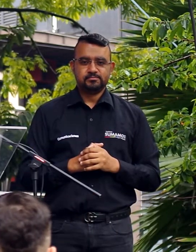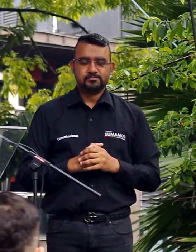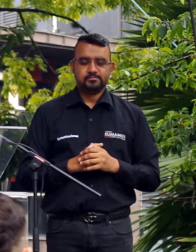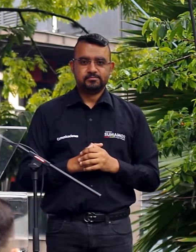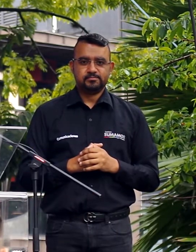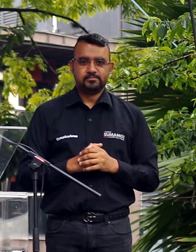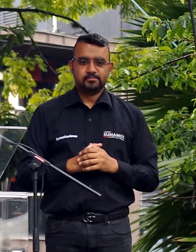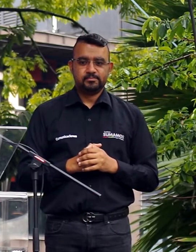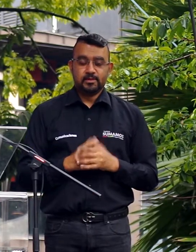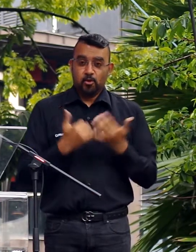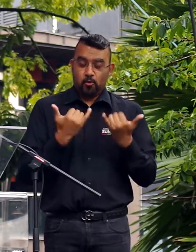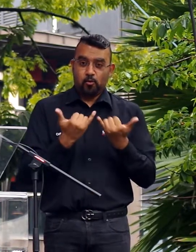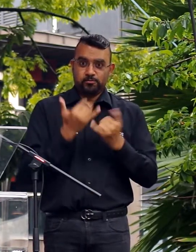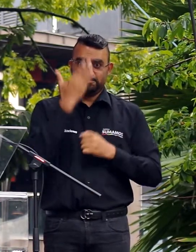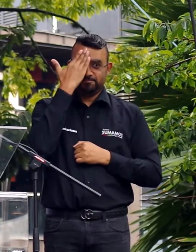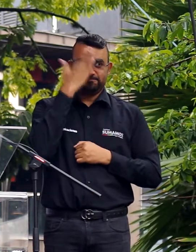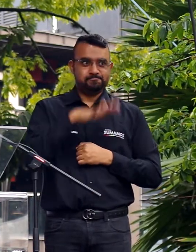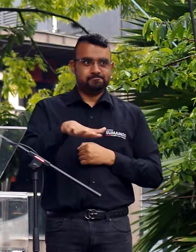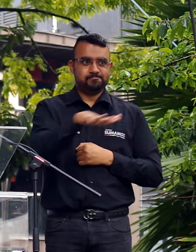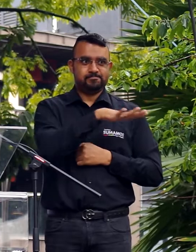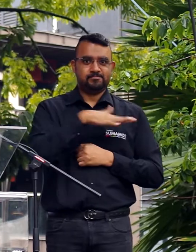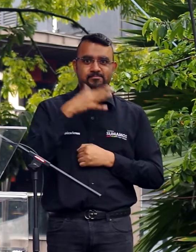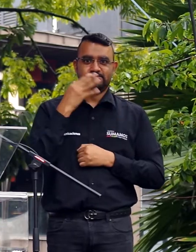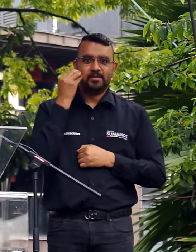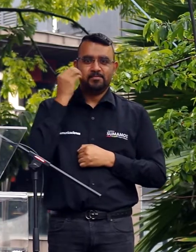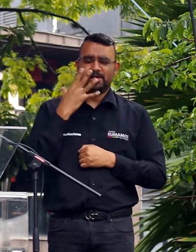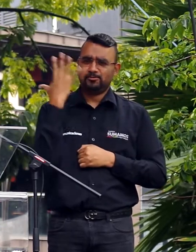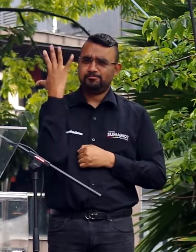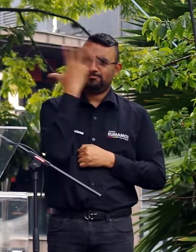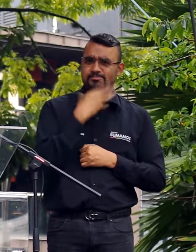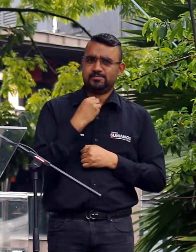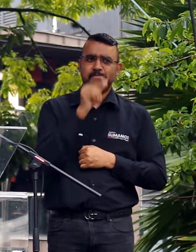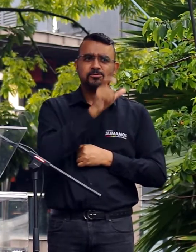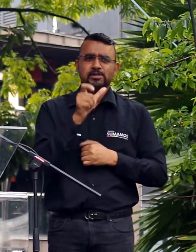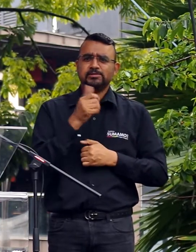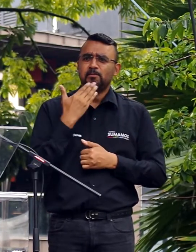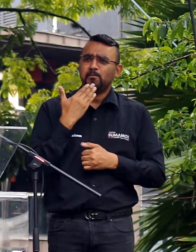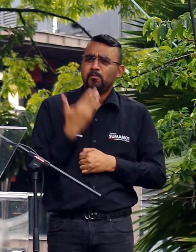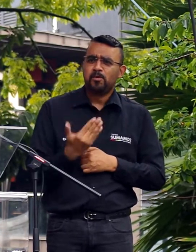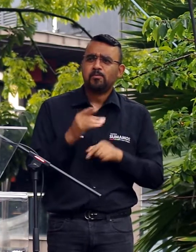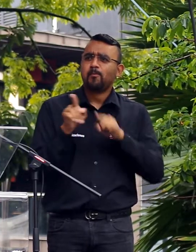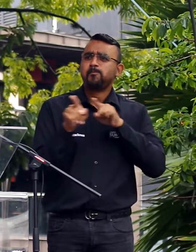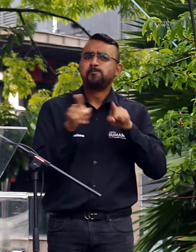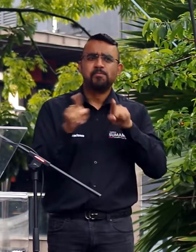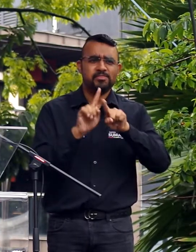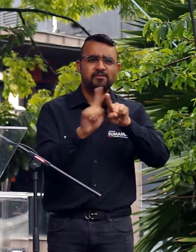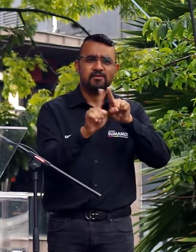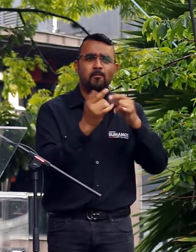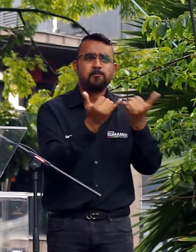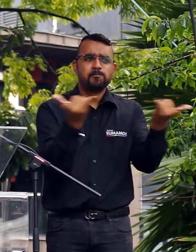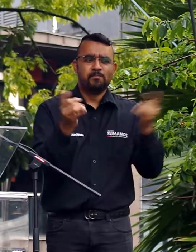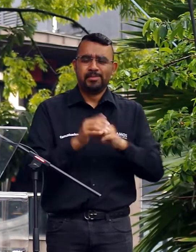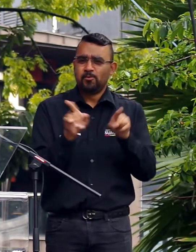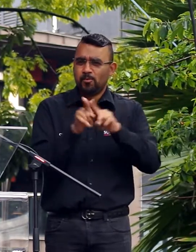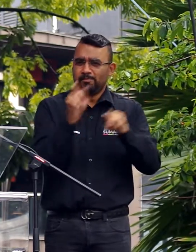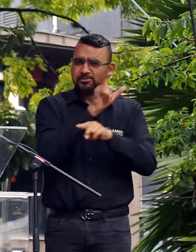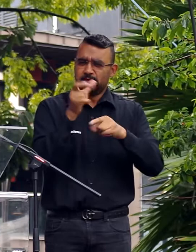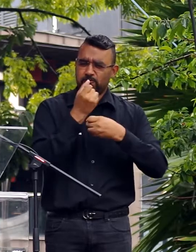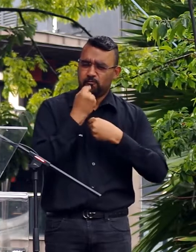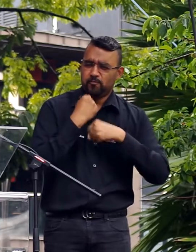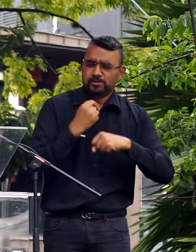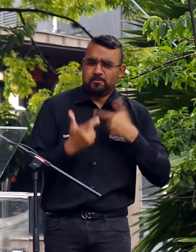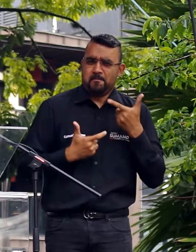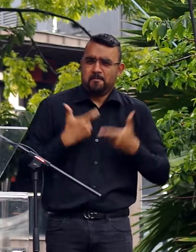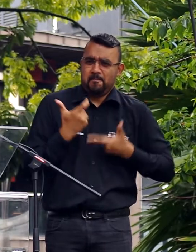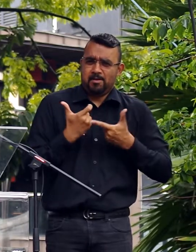Esta ciudad es muy bella. Tenemos gente muy buena por todas partes. Esto es una ciudad pujante, llena de